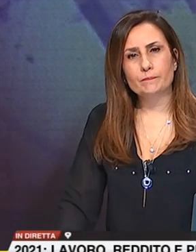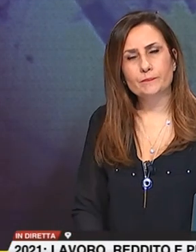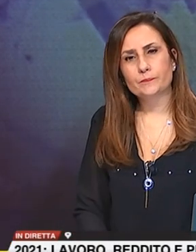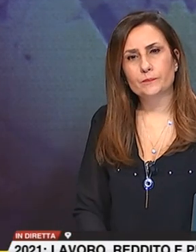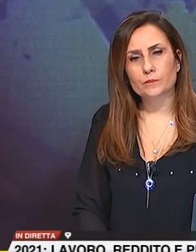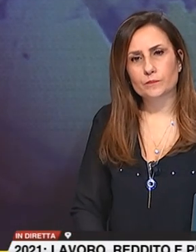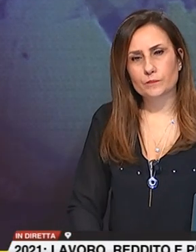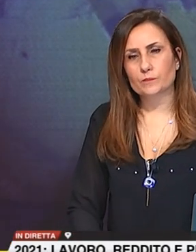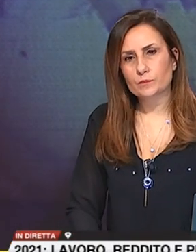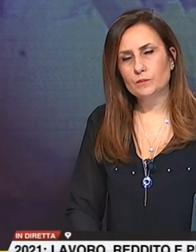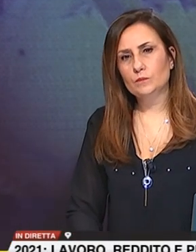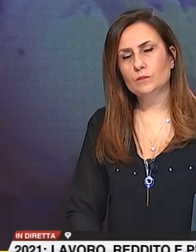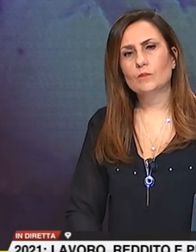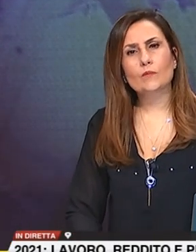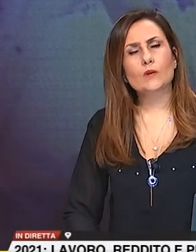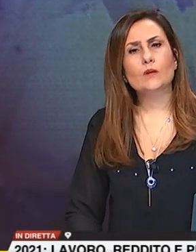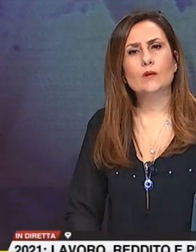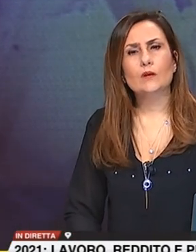lavora? In